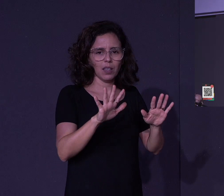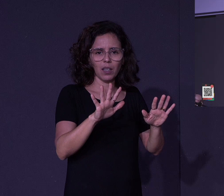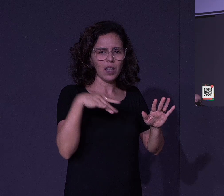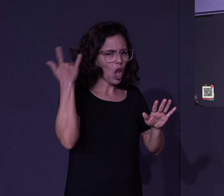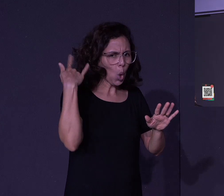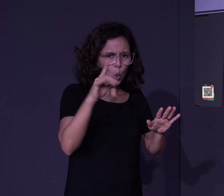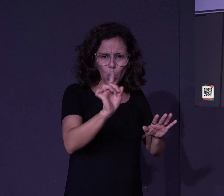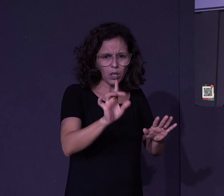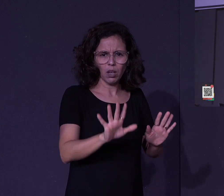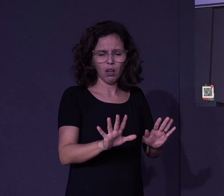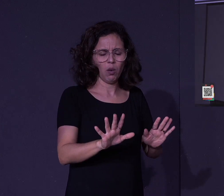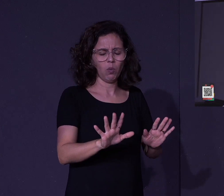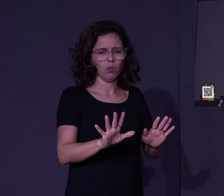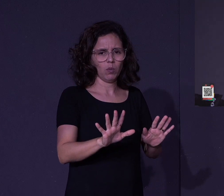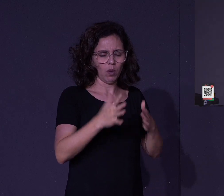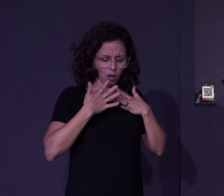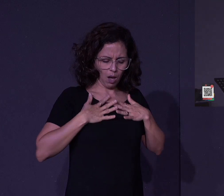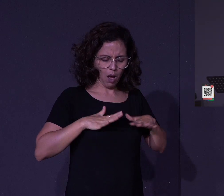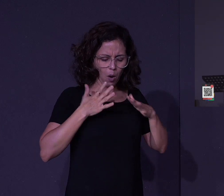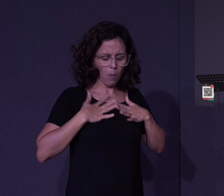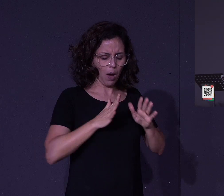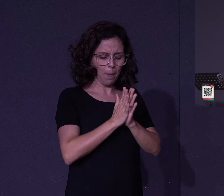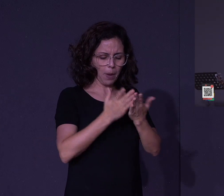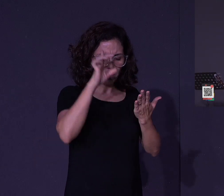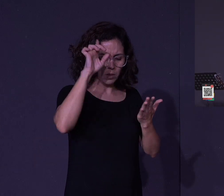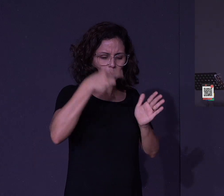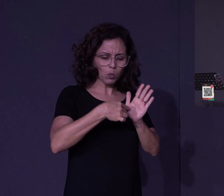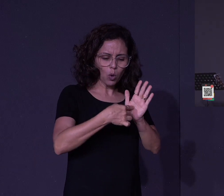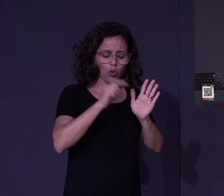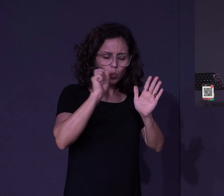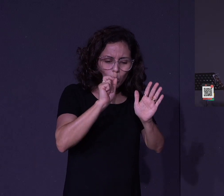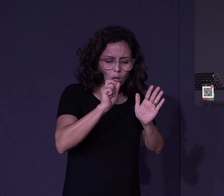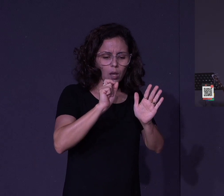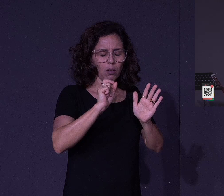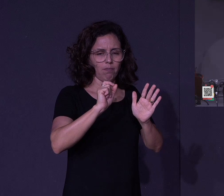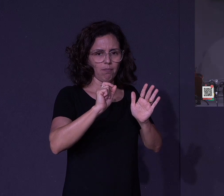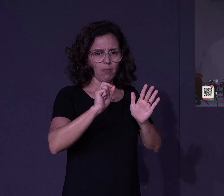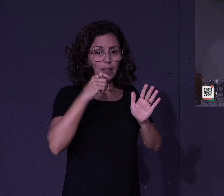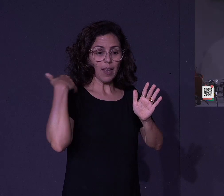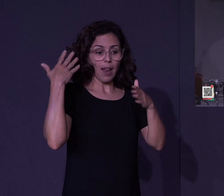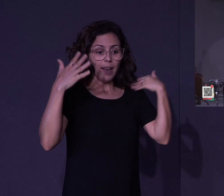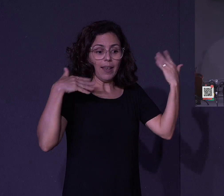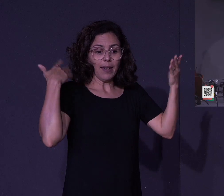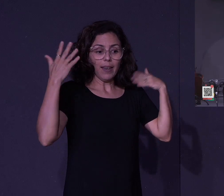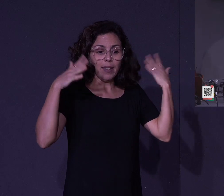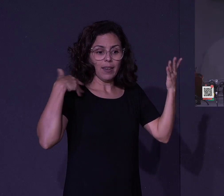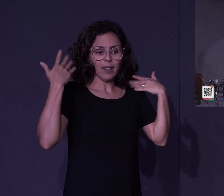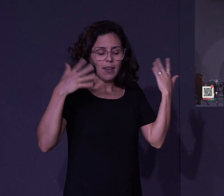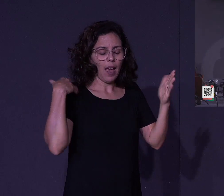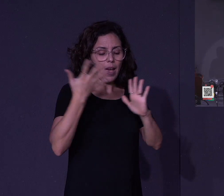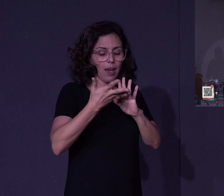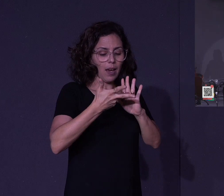Deus. É o que a Bíblia ensina. Então a alegria é fruto do Espírito, é ação dele